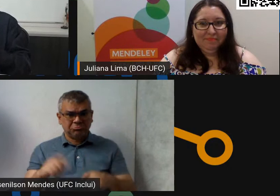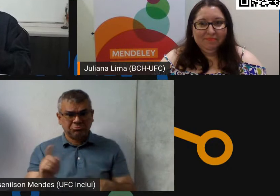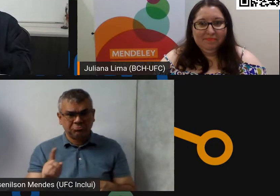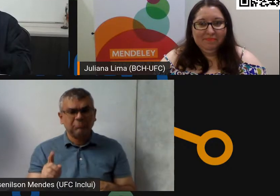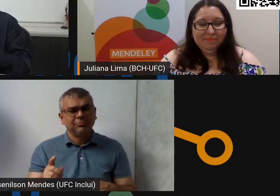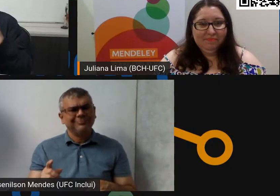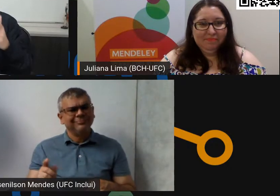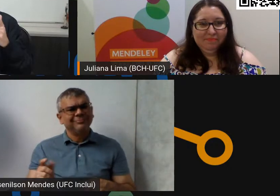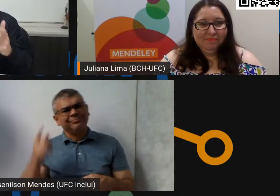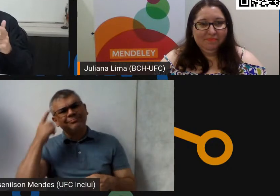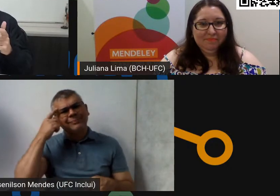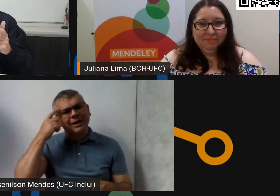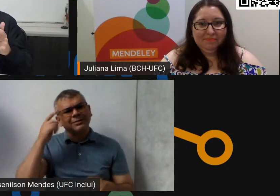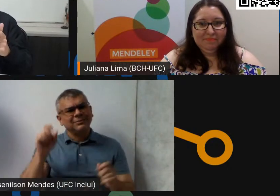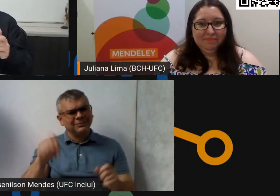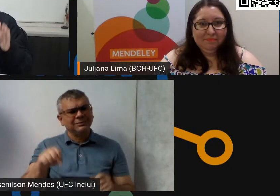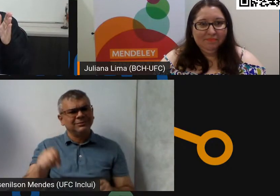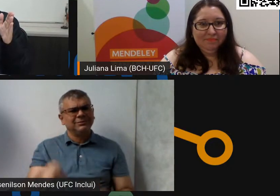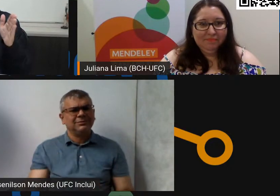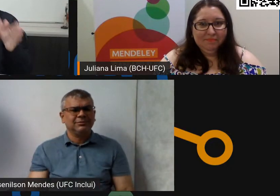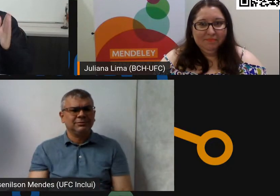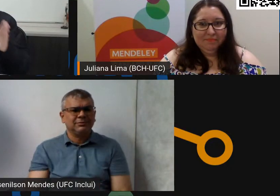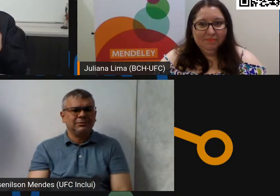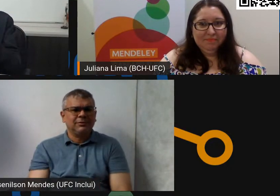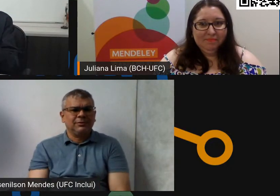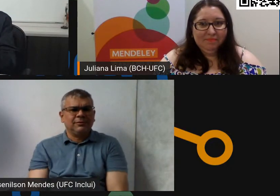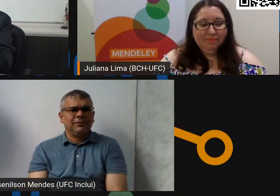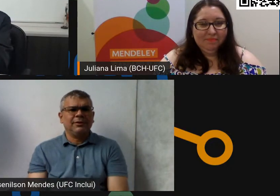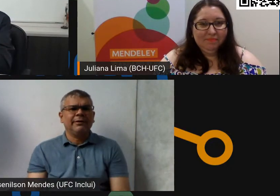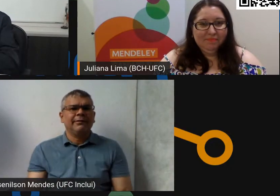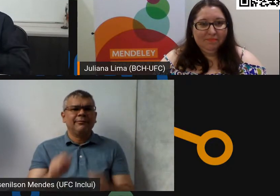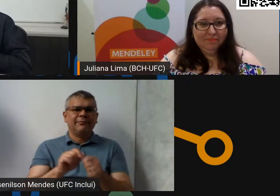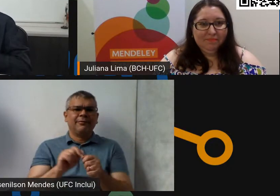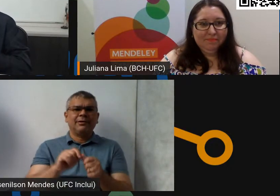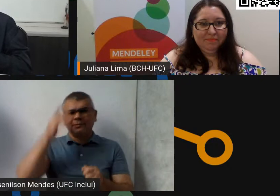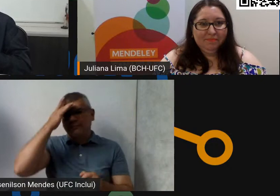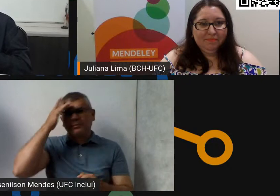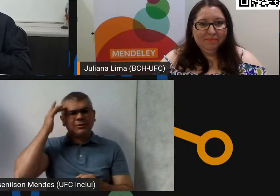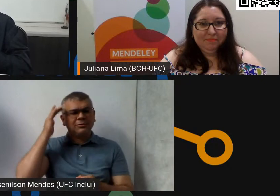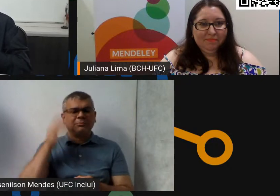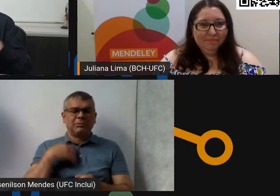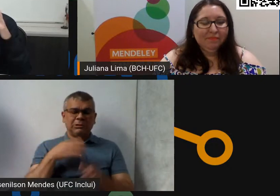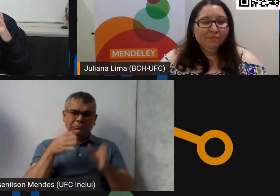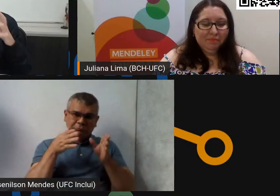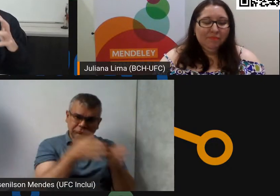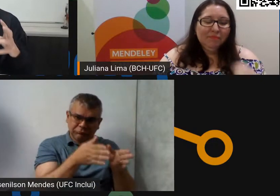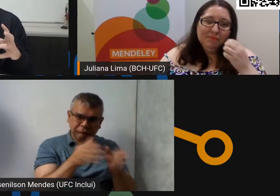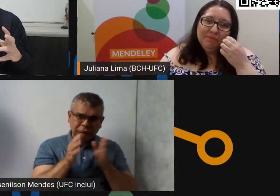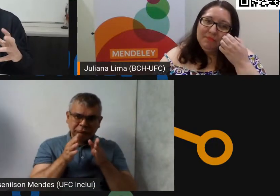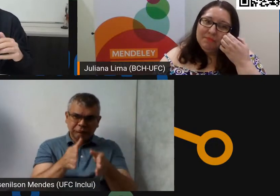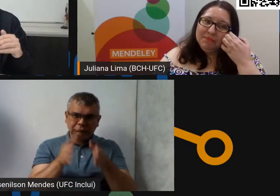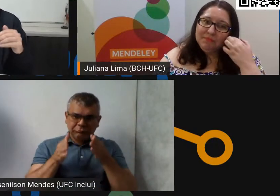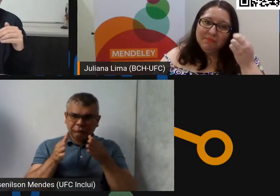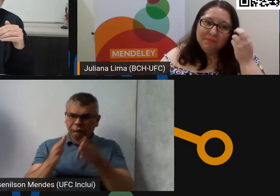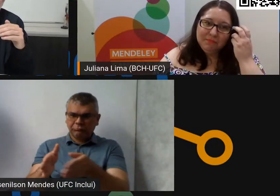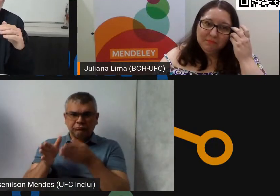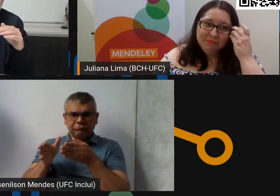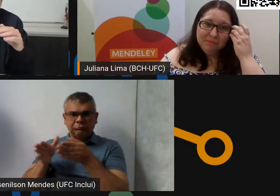de pensar. Se nós temos capacidade de pensar, pare de ficar pondo as pessoas dentro da caixinha, né? Deixa as pessoas